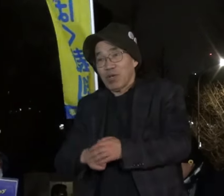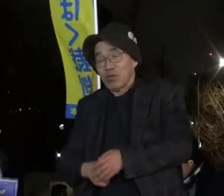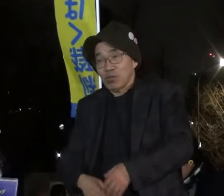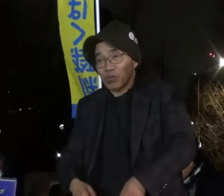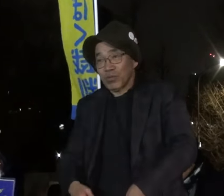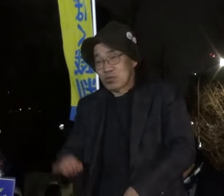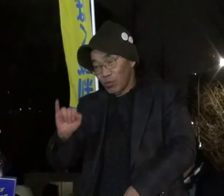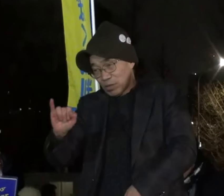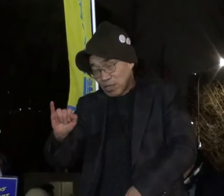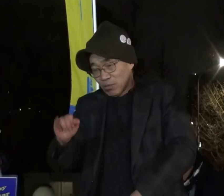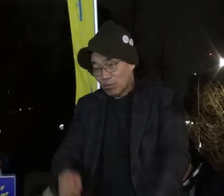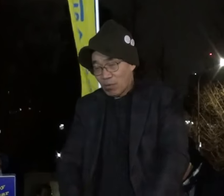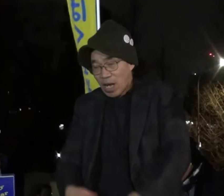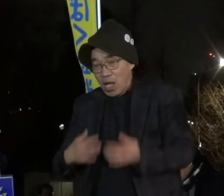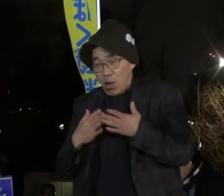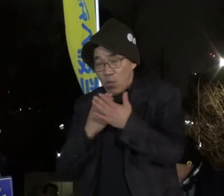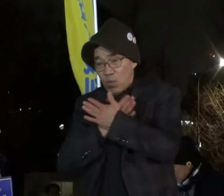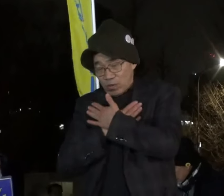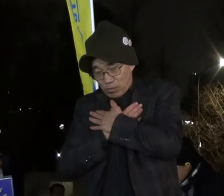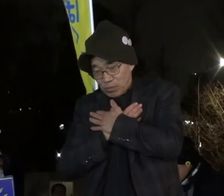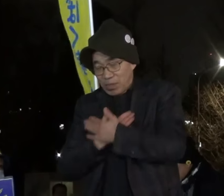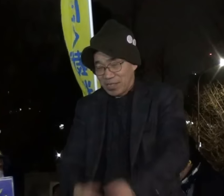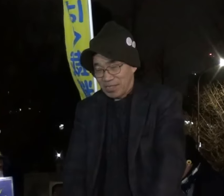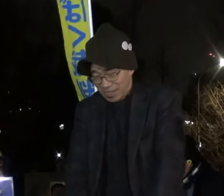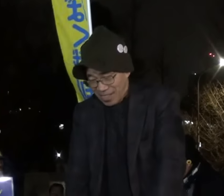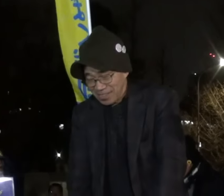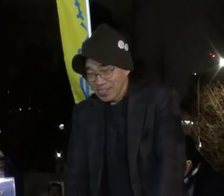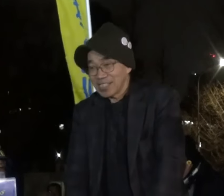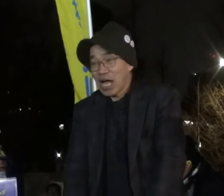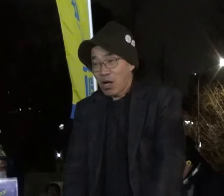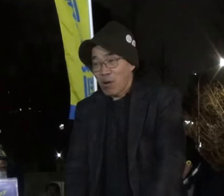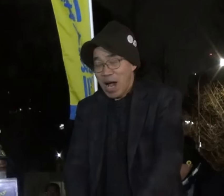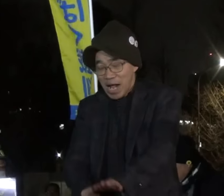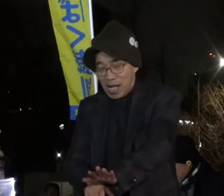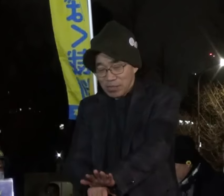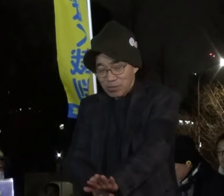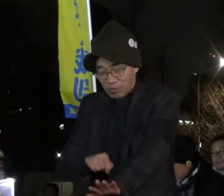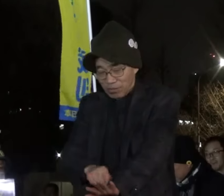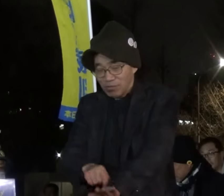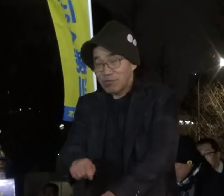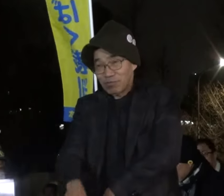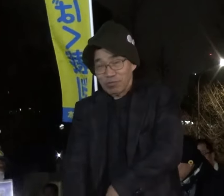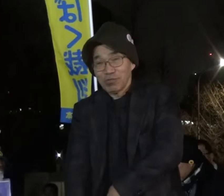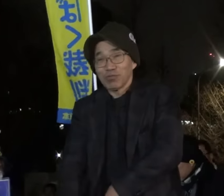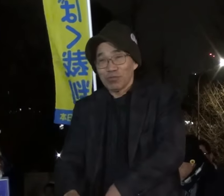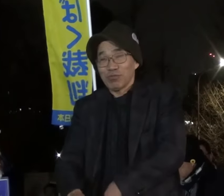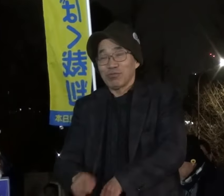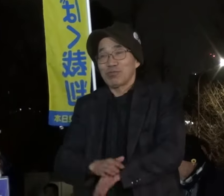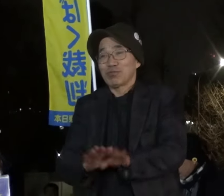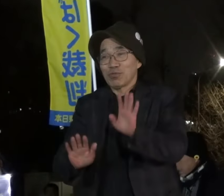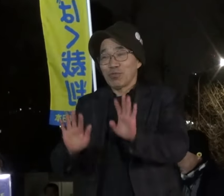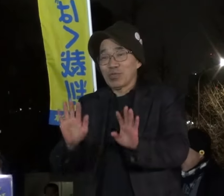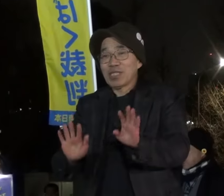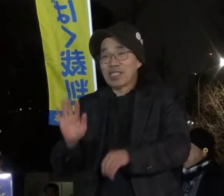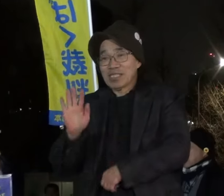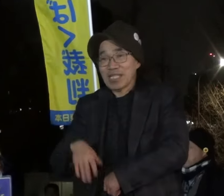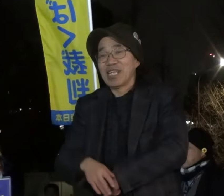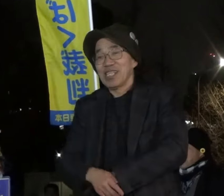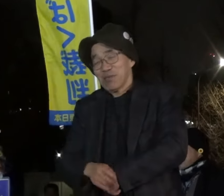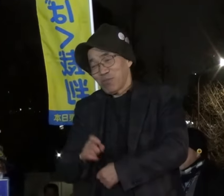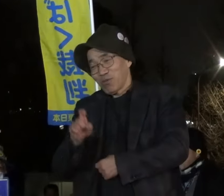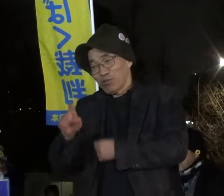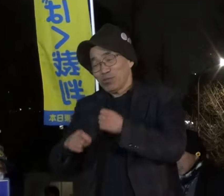の和服は着るんだけど下はスニーカーみたいな感じで、結構ニュースとかで話題になったんですけど、でもそれからもう早18年が